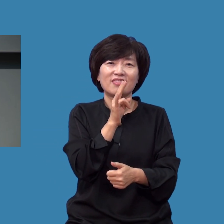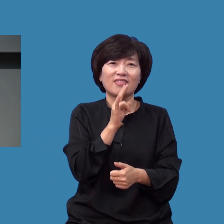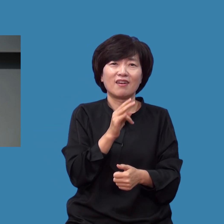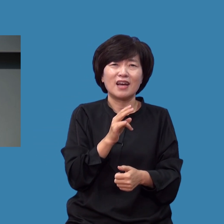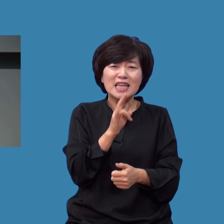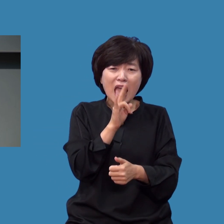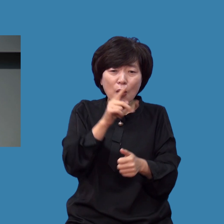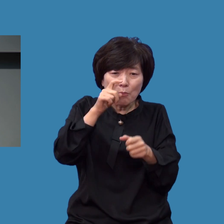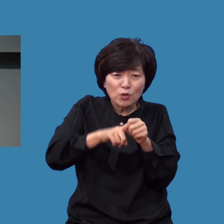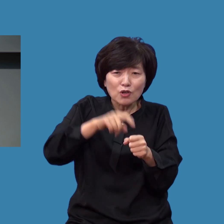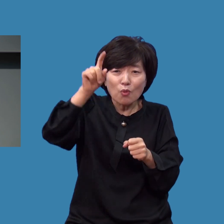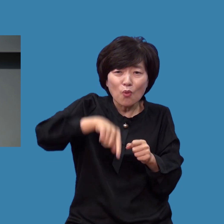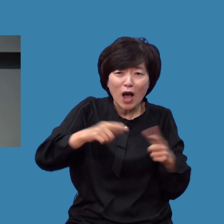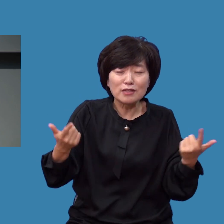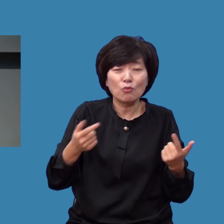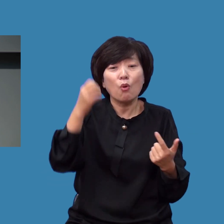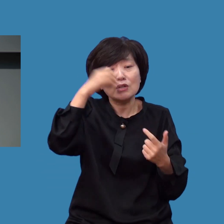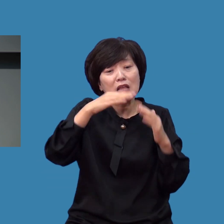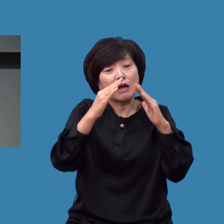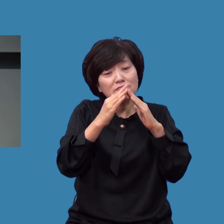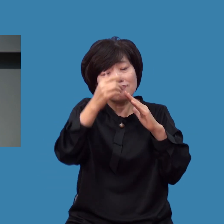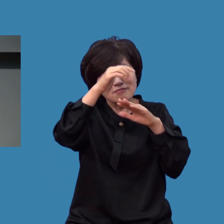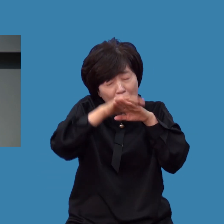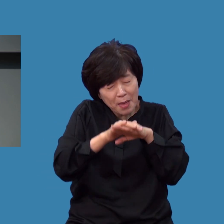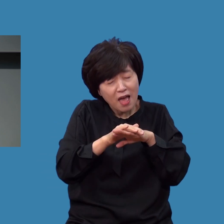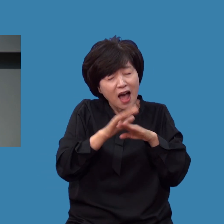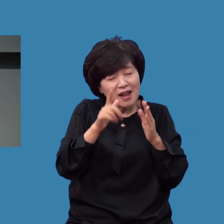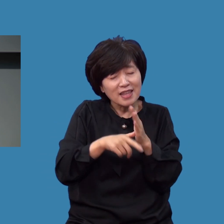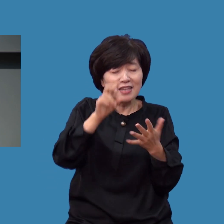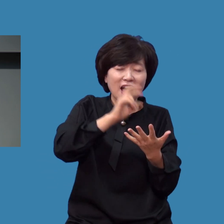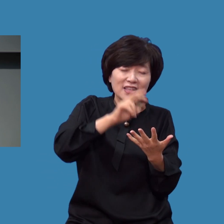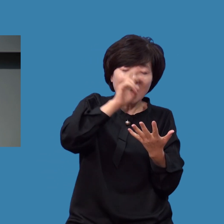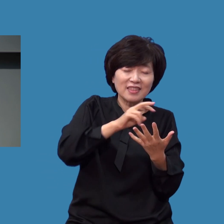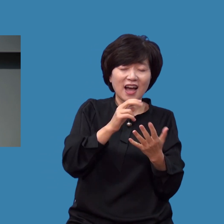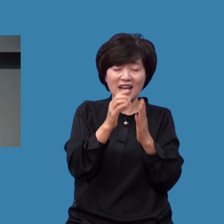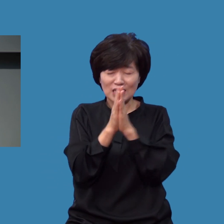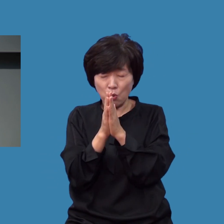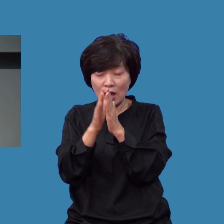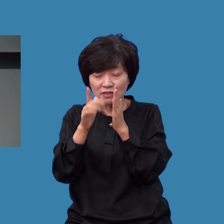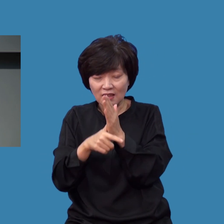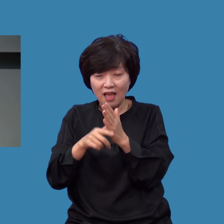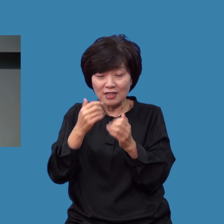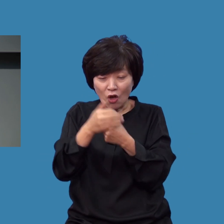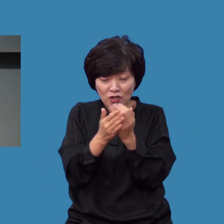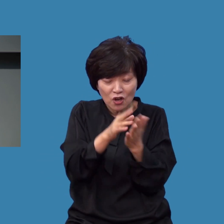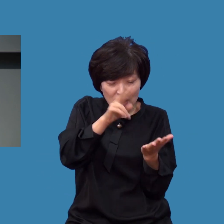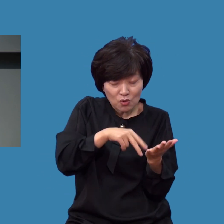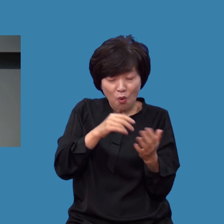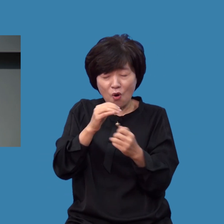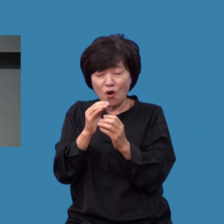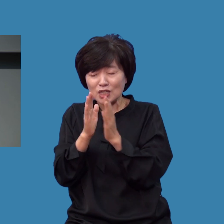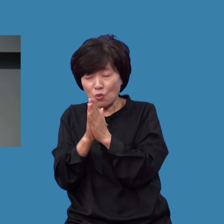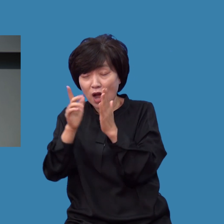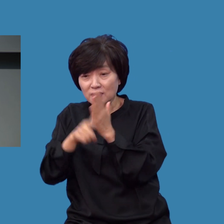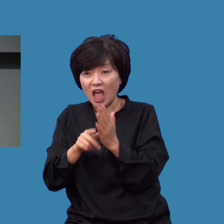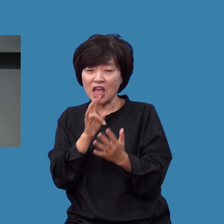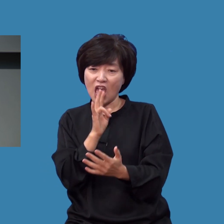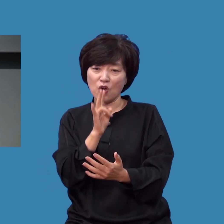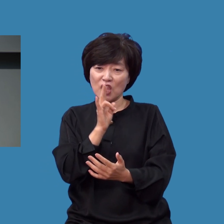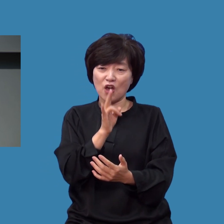와서 신방 와서 예배 드립시다. 그래서 막 찬송가 부르고 그다음에 기도합시다. 성경 읽고 기도하기 시작하면 막 예언의 말씀이 줄줄줄줄 나오세요.